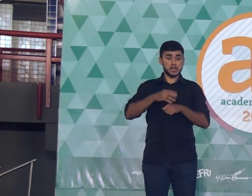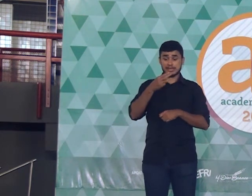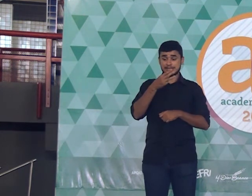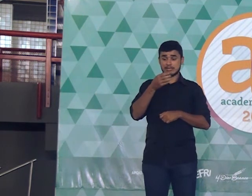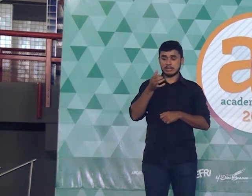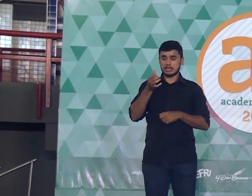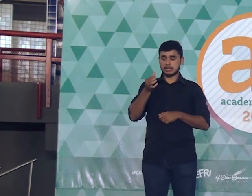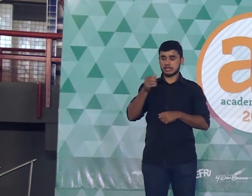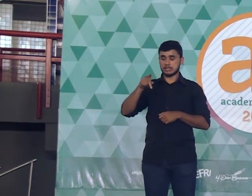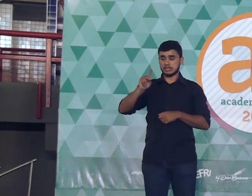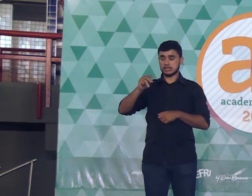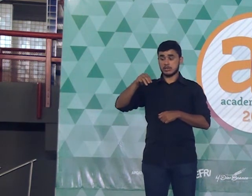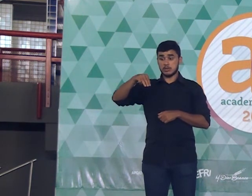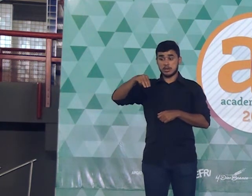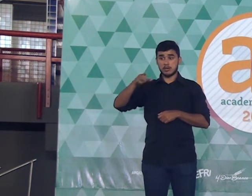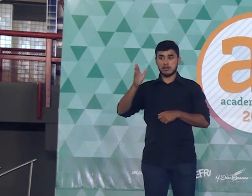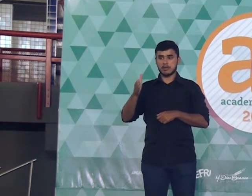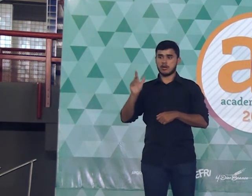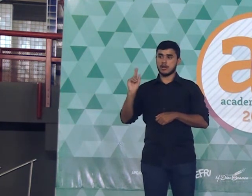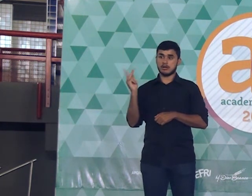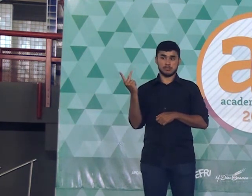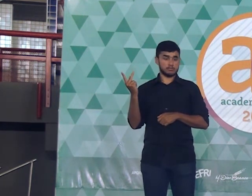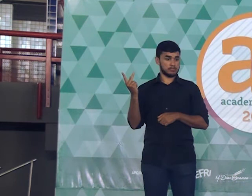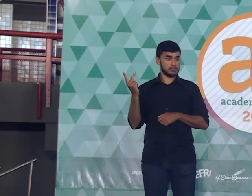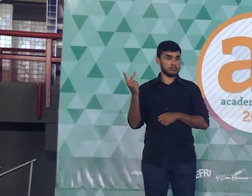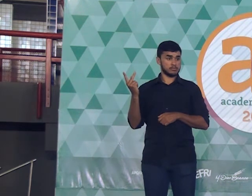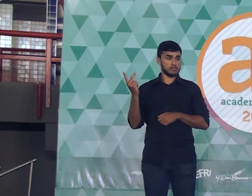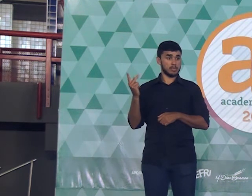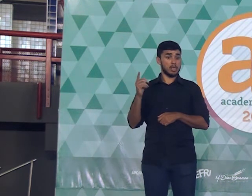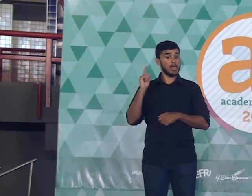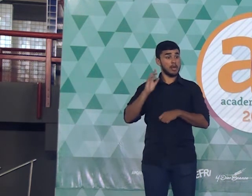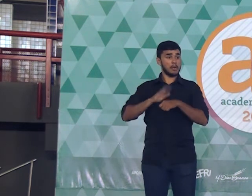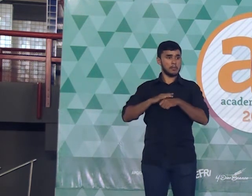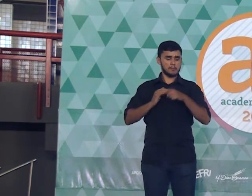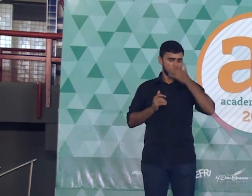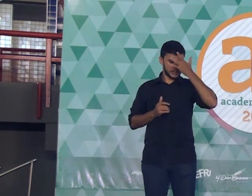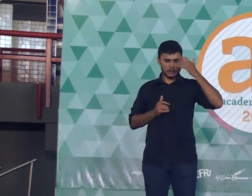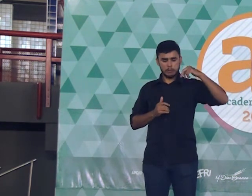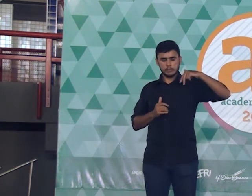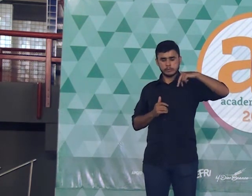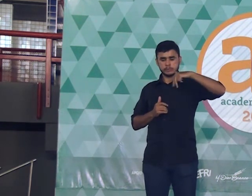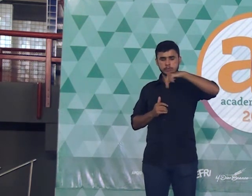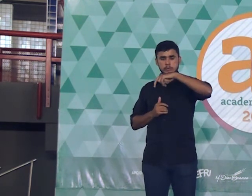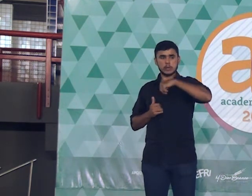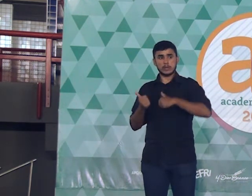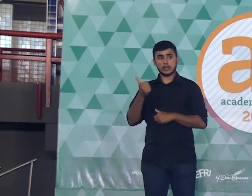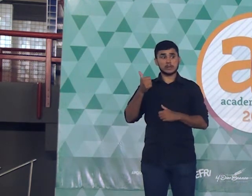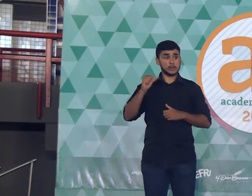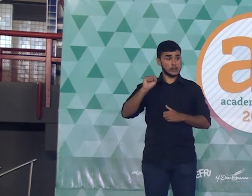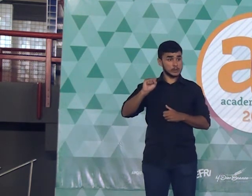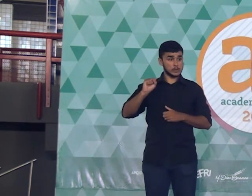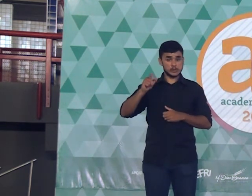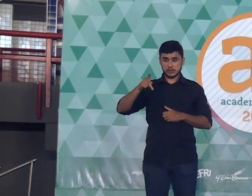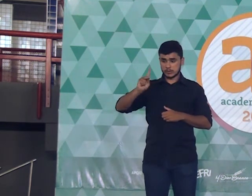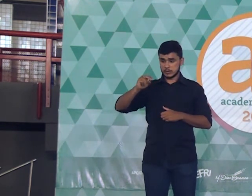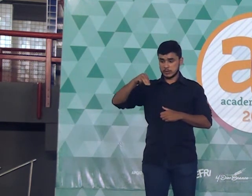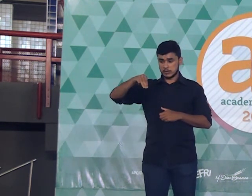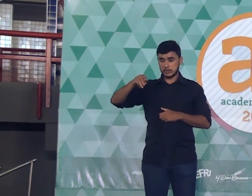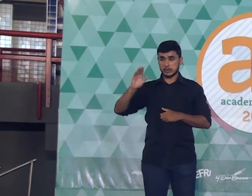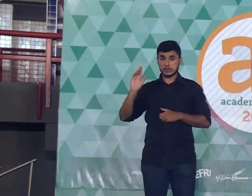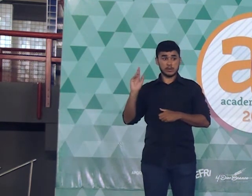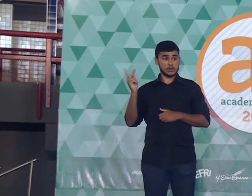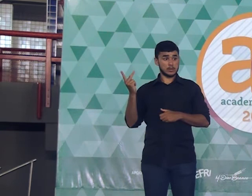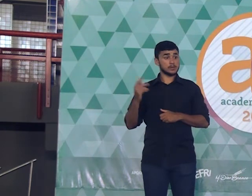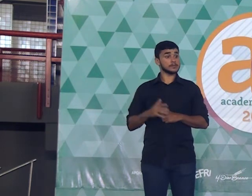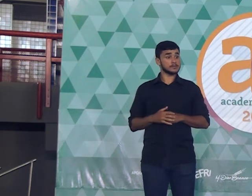km por hora. E a pessoa caminhando tem uma velocidade aí em torno de 18 km por hora, o que daria mais ou menos